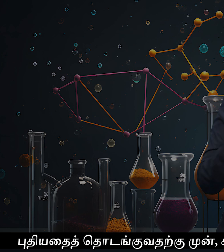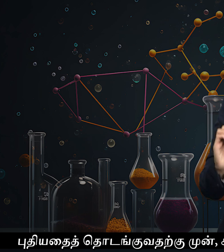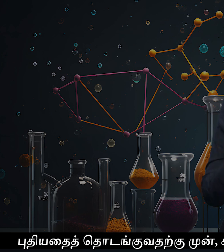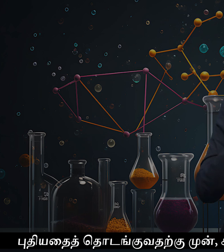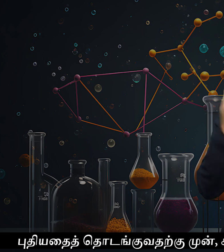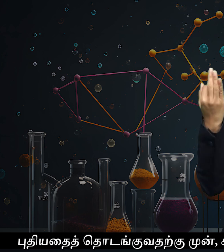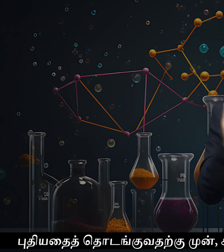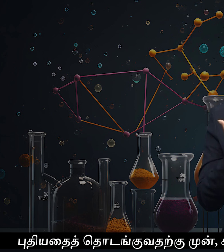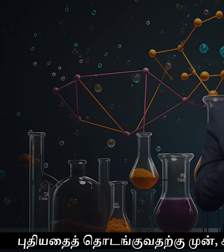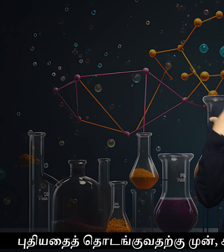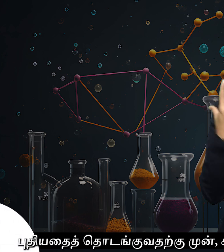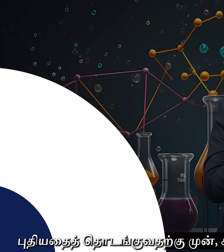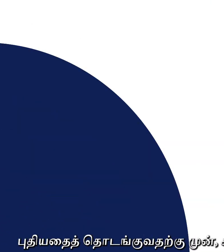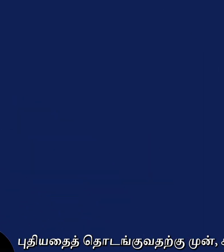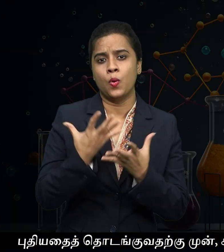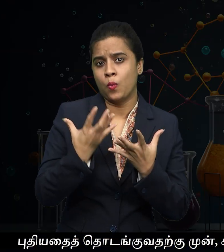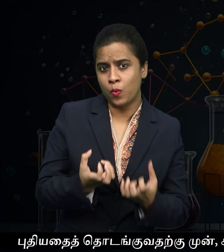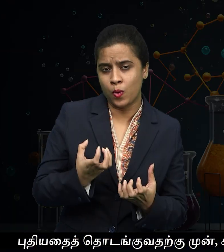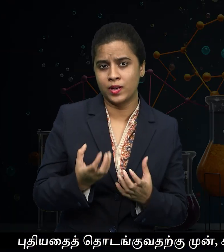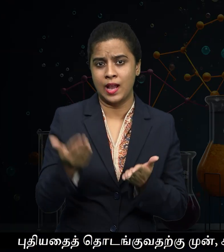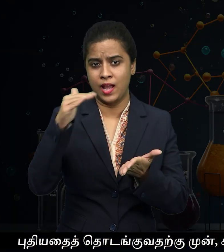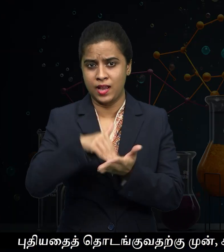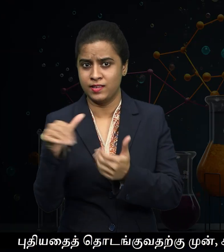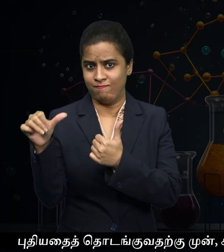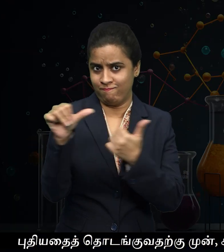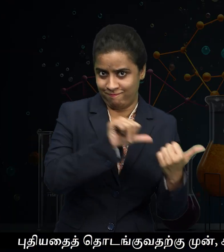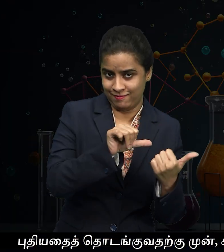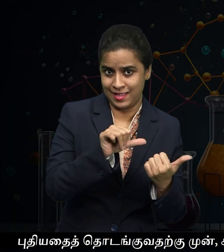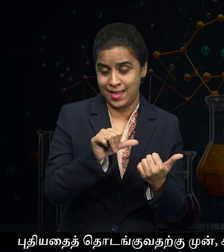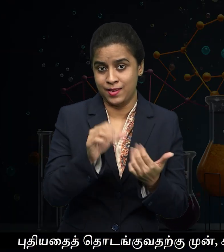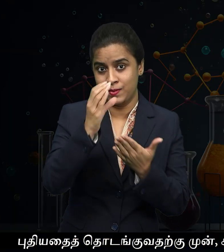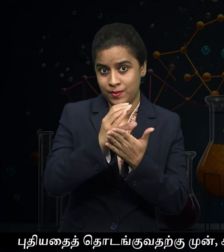புதிய பாடத்தை தொடங்குவதற்கு முன் முந்தைய பாடப்பகுதியை ஒருமுறை பார்ப்போம்.